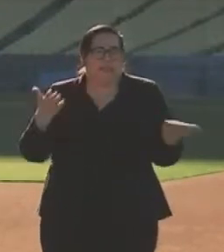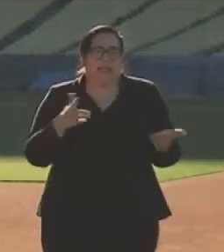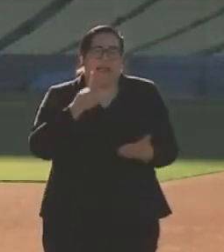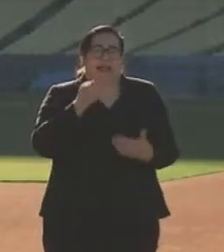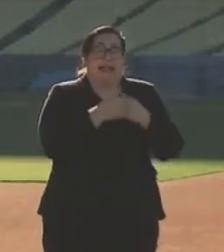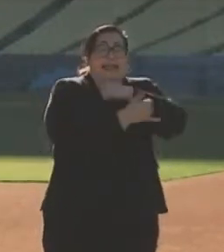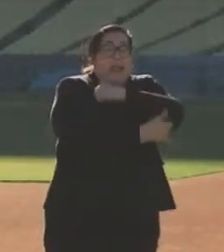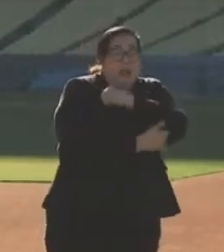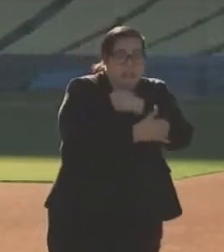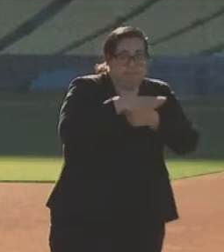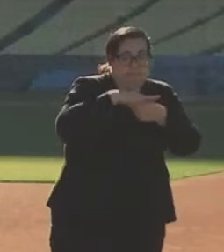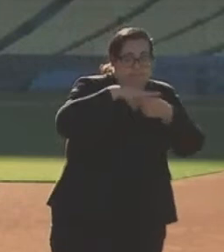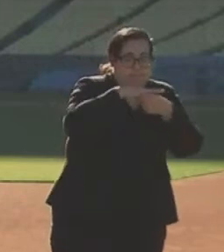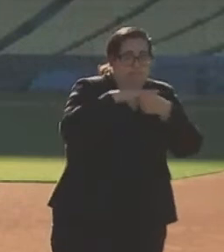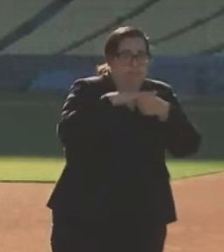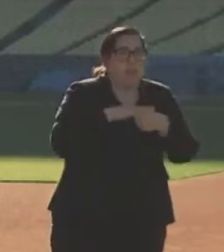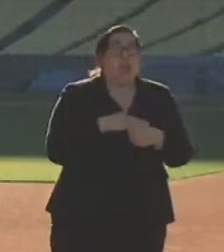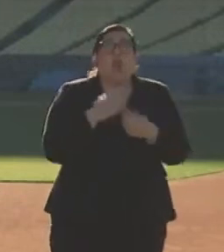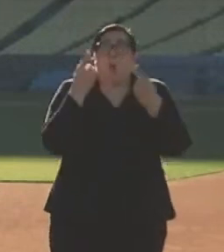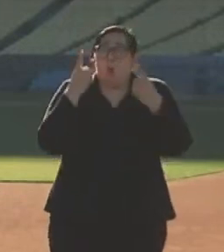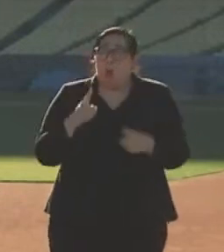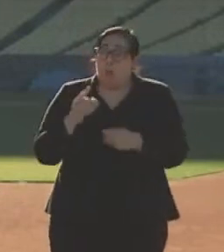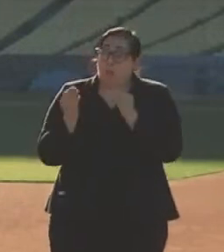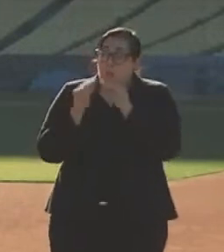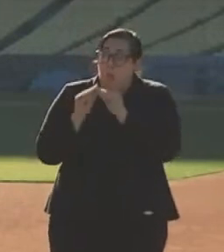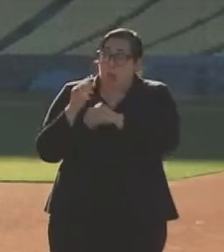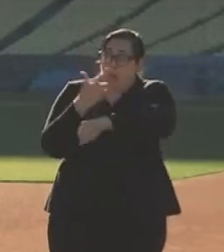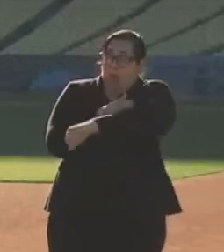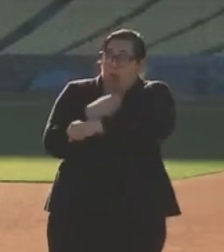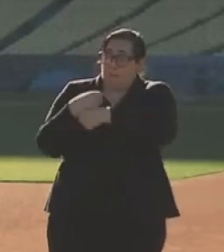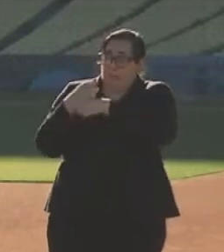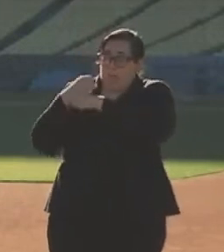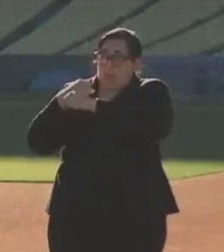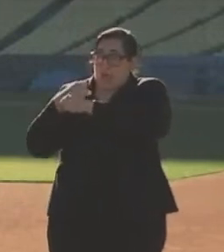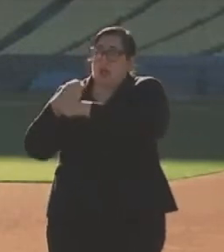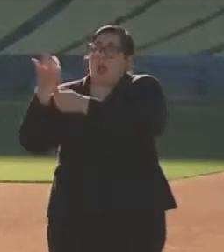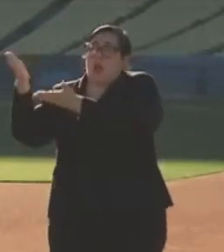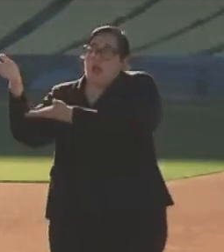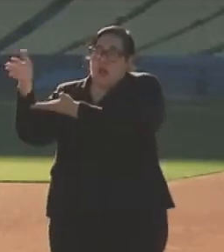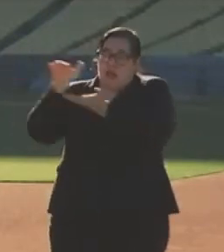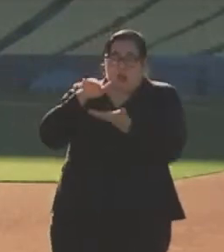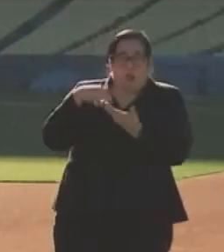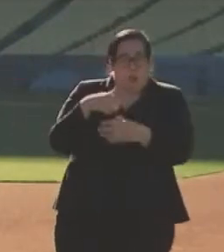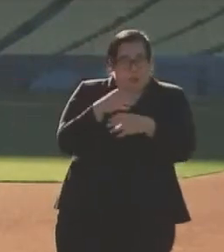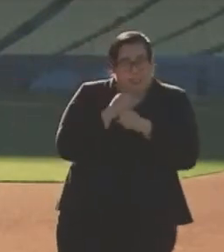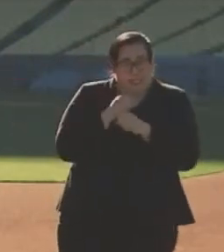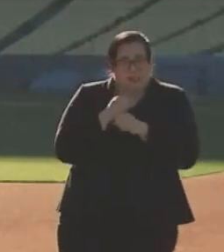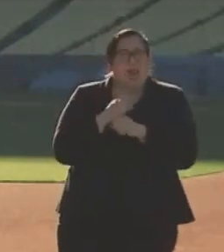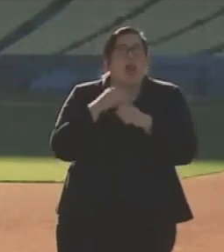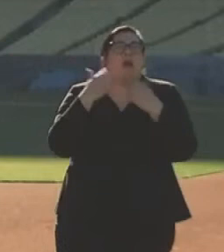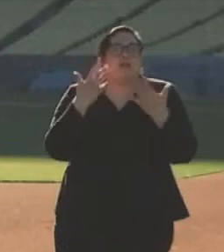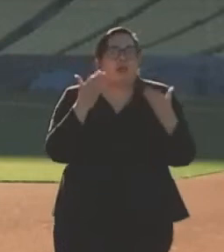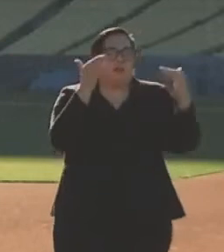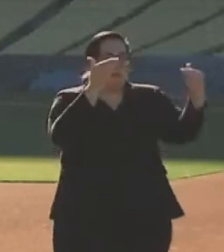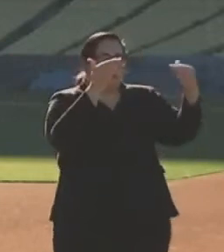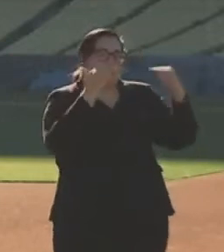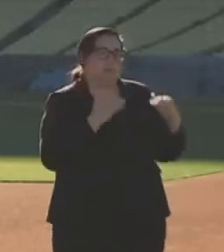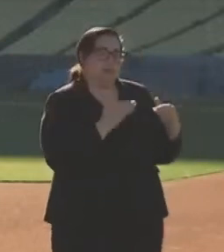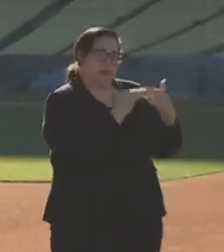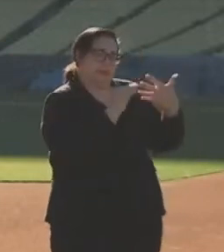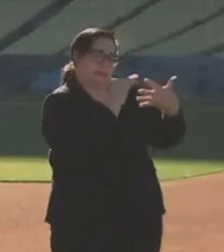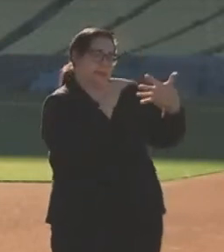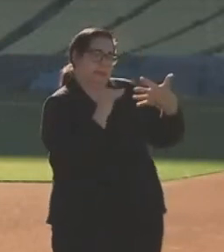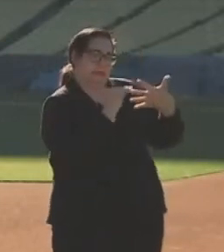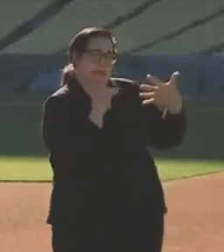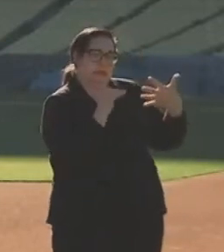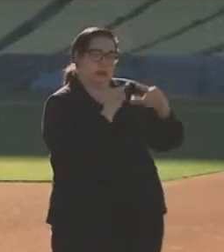medida que se fabriquen más dosis y el Condado las reciba, pasaremos a los siguientes grupos de prioridad.